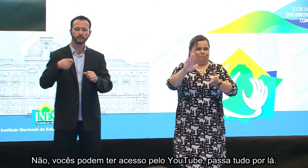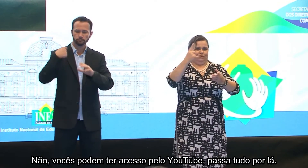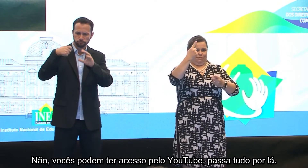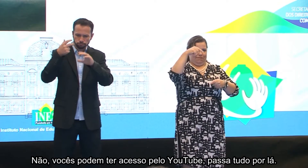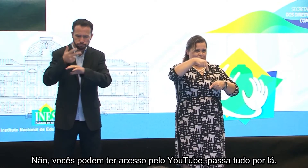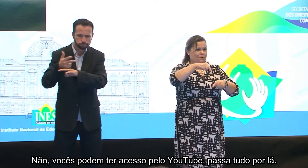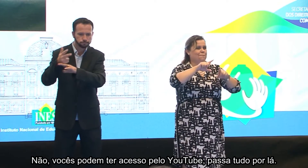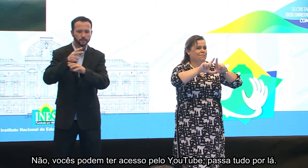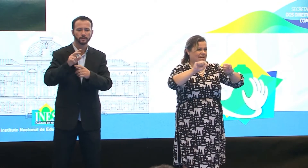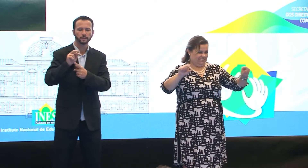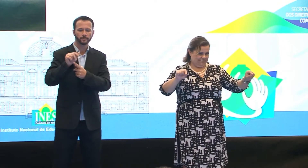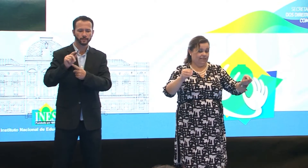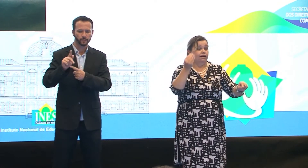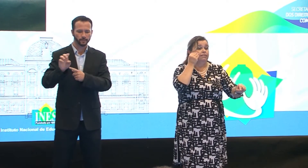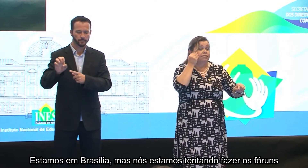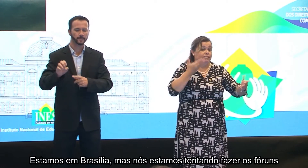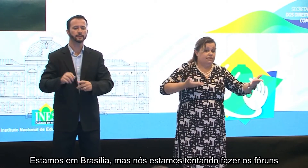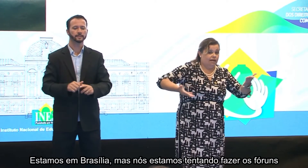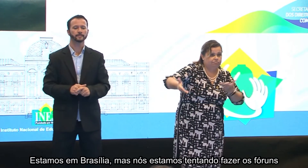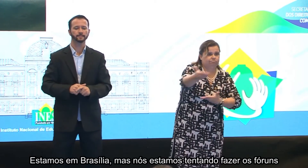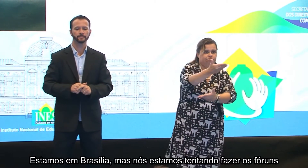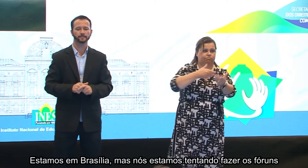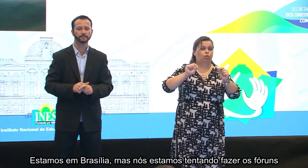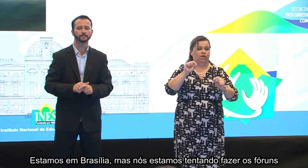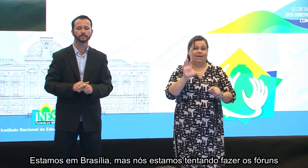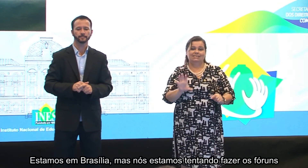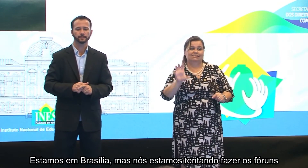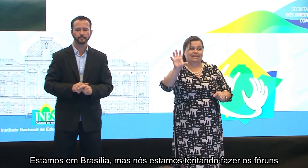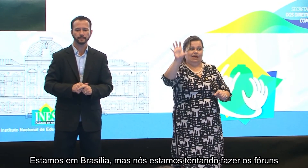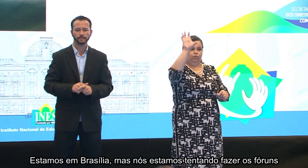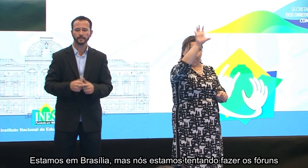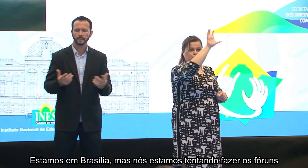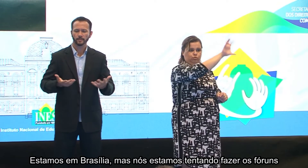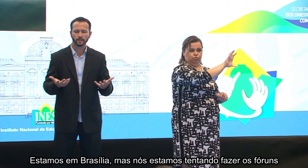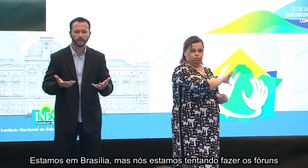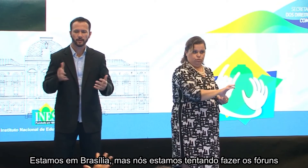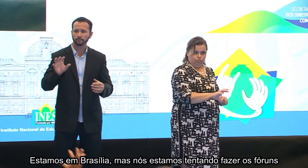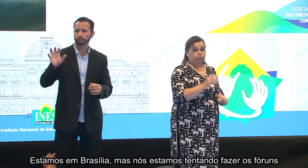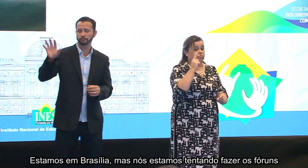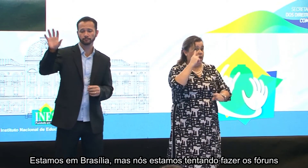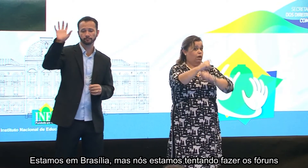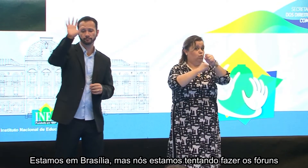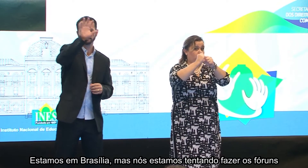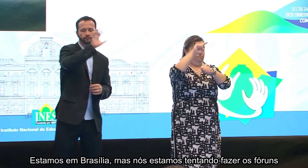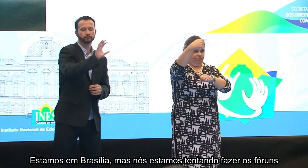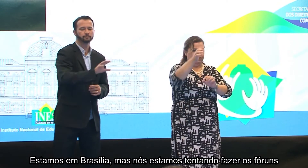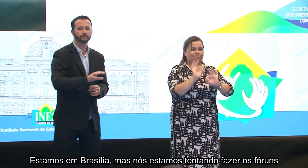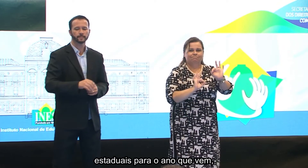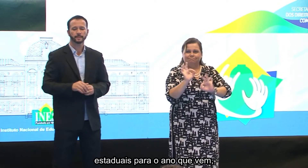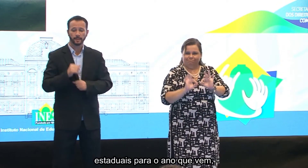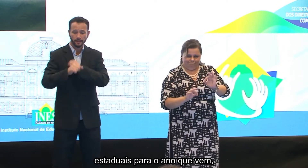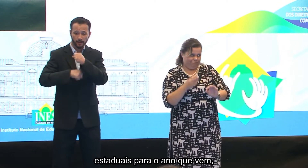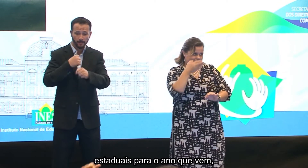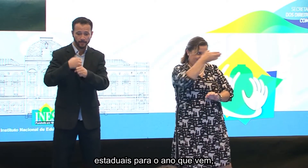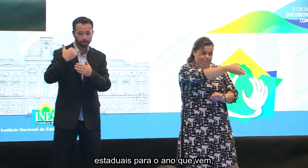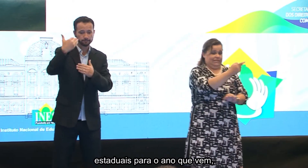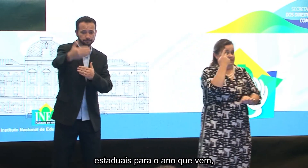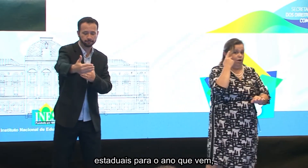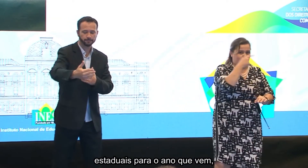pelo YouTube. Estaremos em Brasília. Mas nós estamos tentando também fazer os fóruns estaduais para o ano que